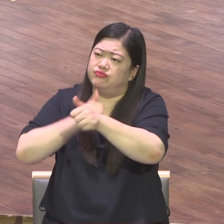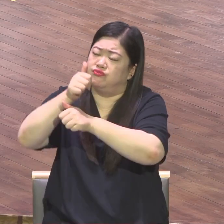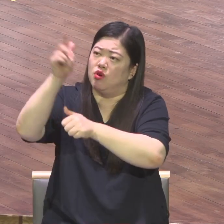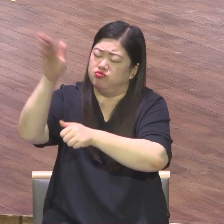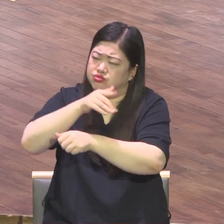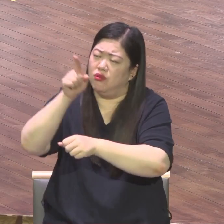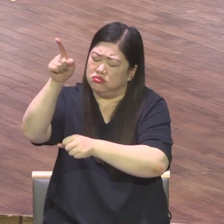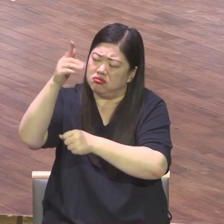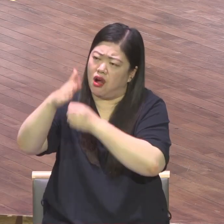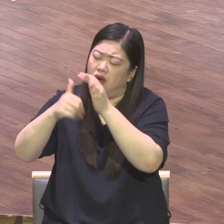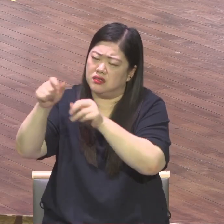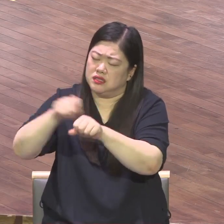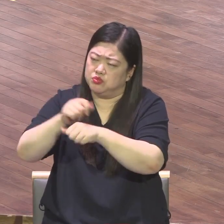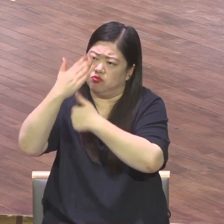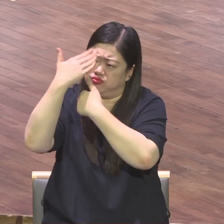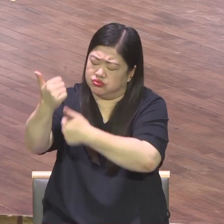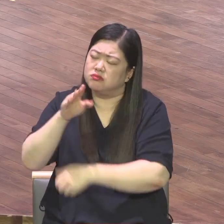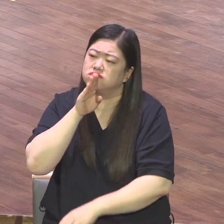어떻게